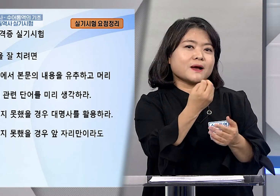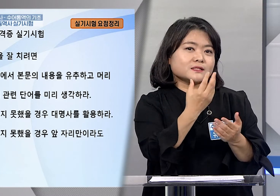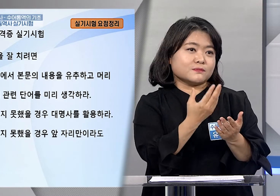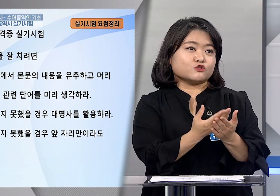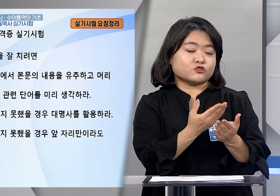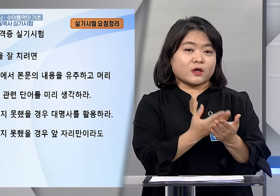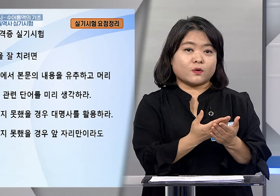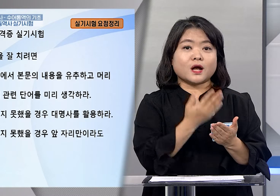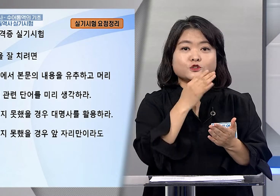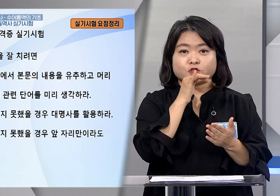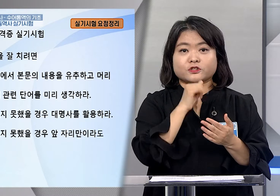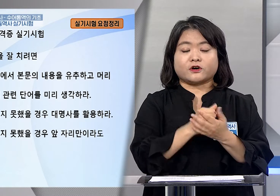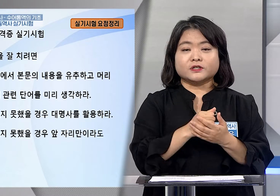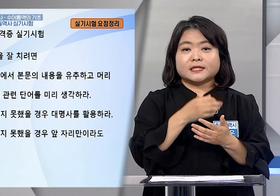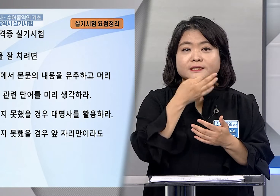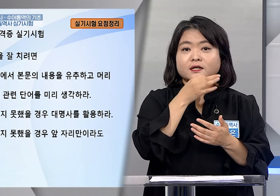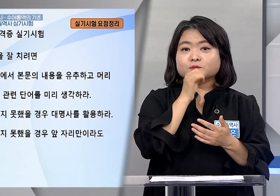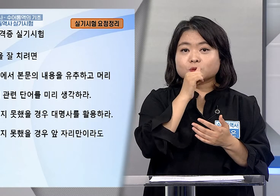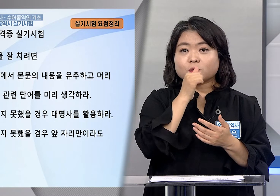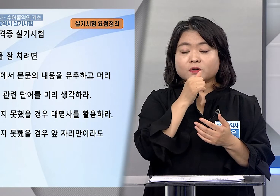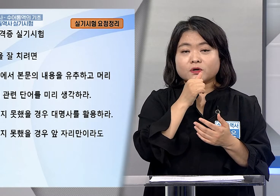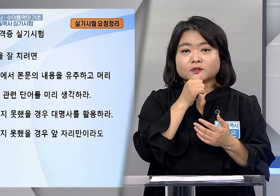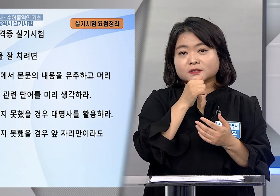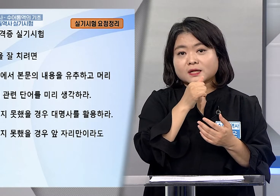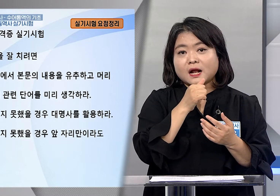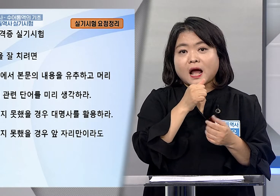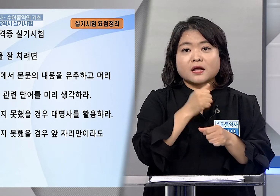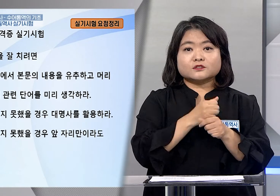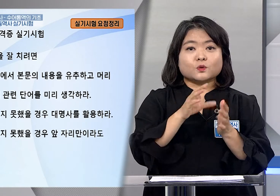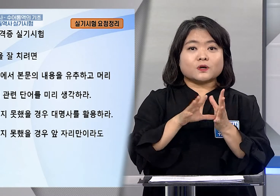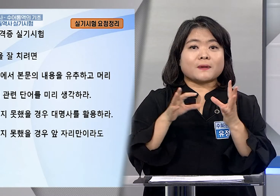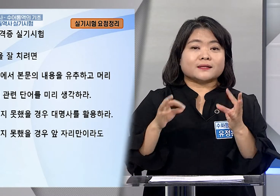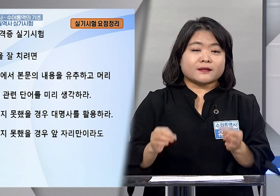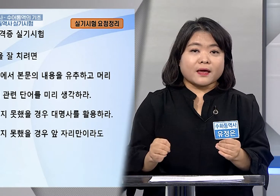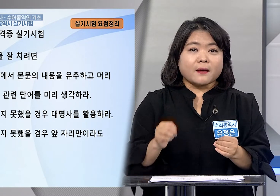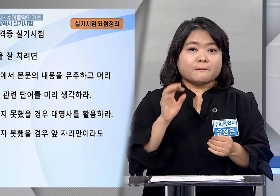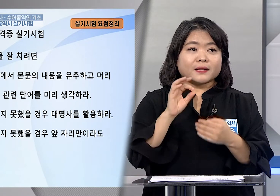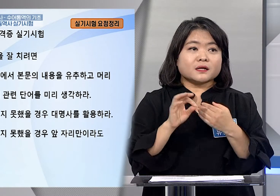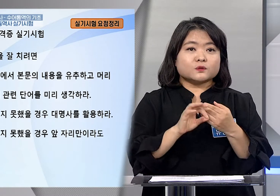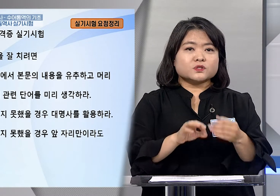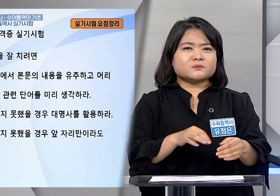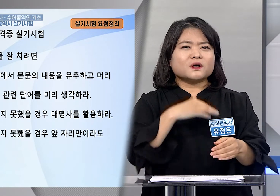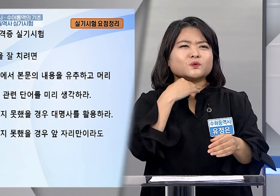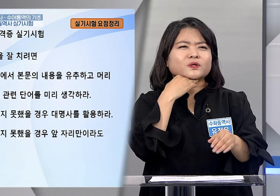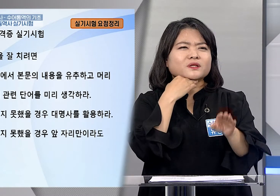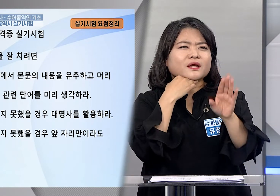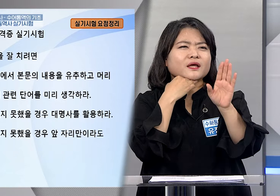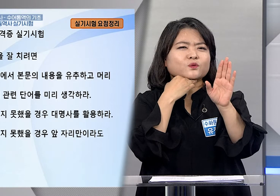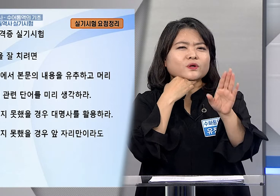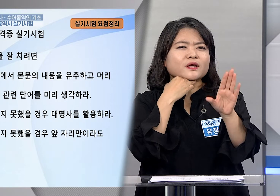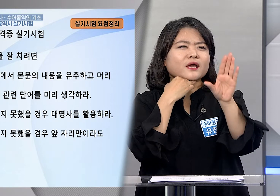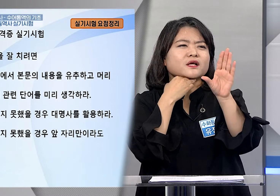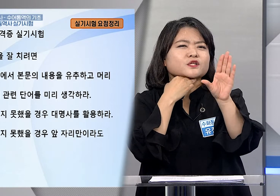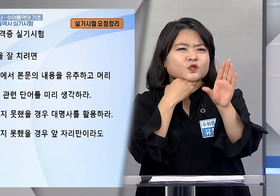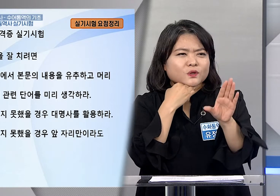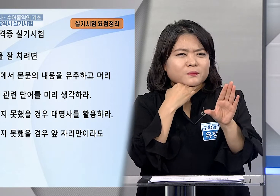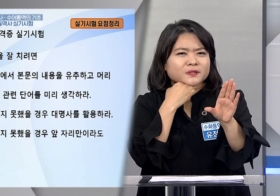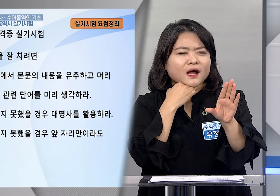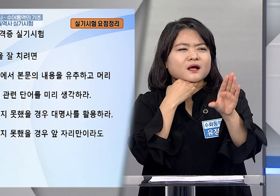말씀해 주세요. 할 수 있어요. 제가 음성 통역을 하는 경우가 많은데 만약에 놓치면 농인에게 죄송합니다.